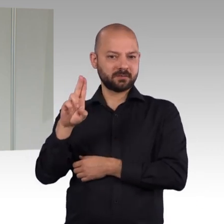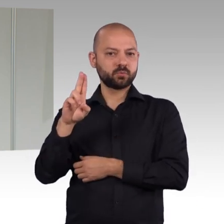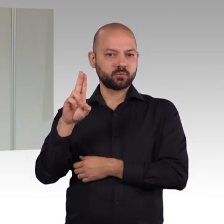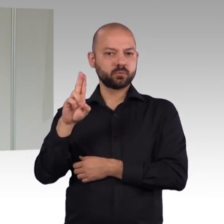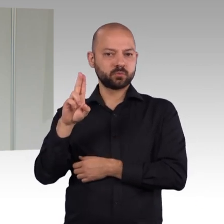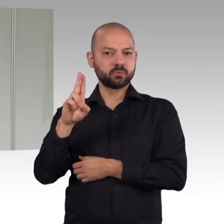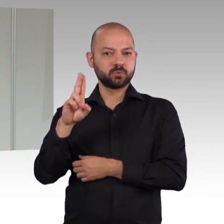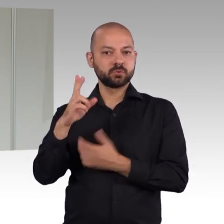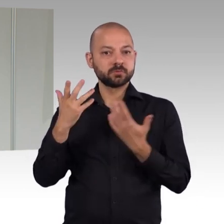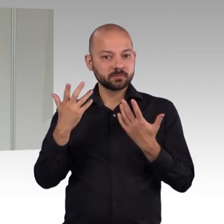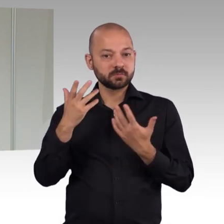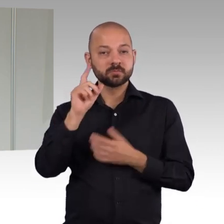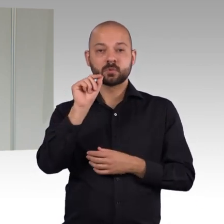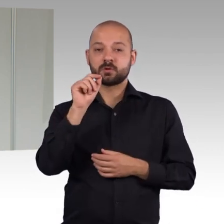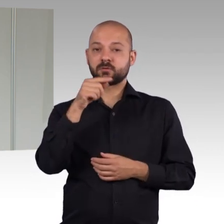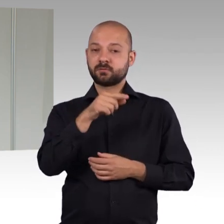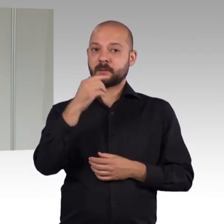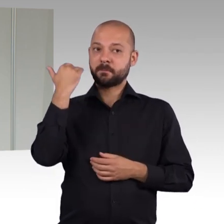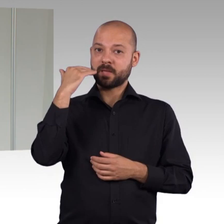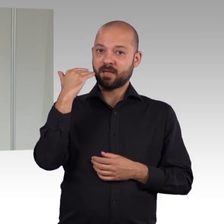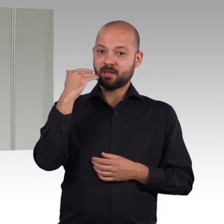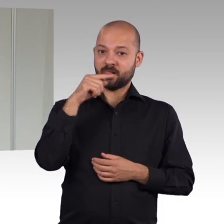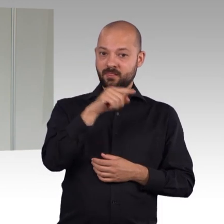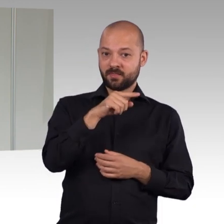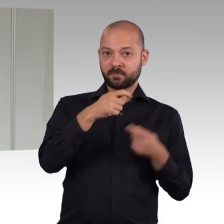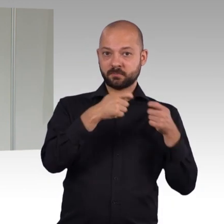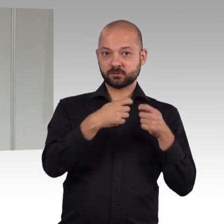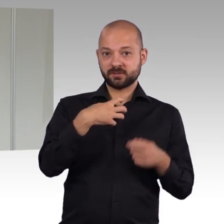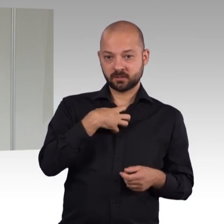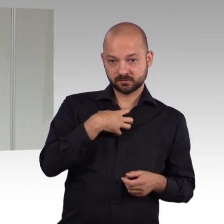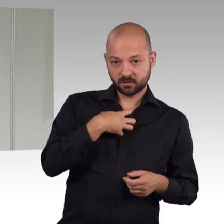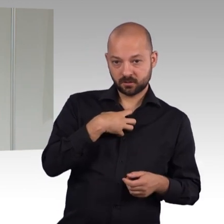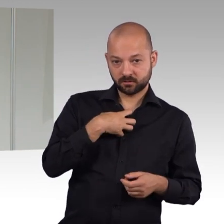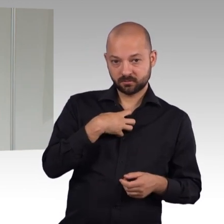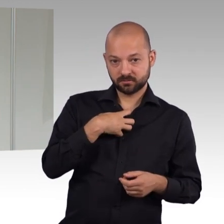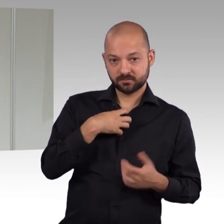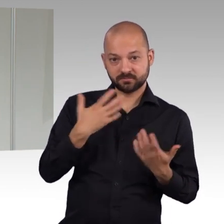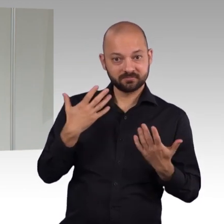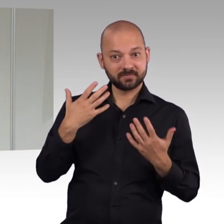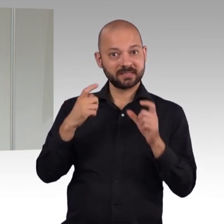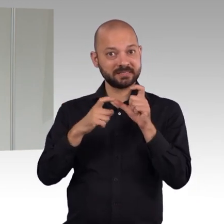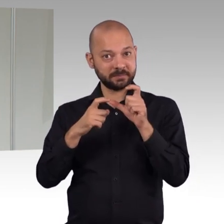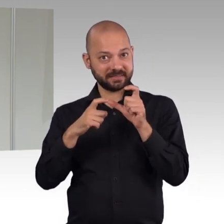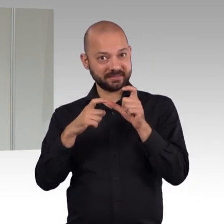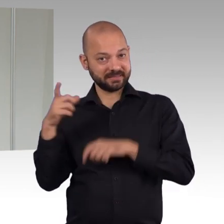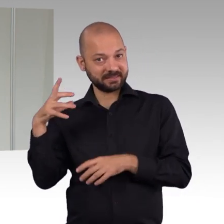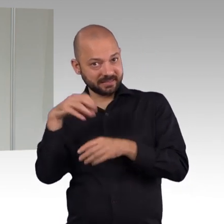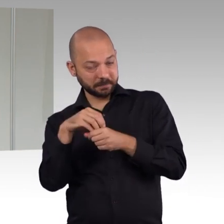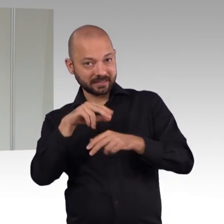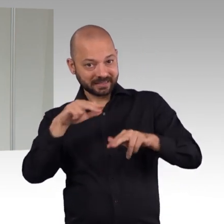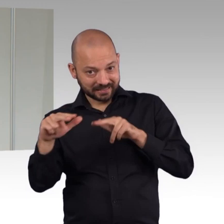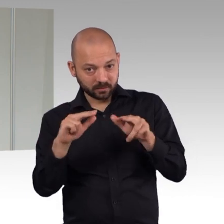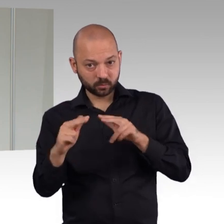dies tatsächlich leicht zu übersehen ist, der könnte jetzt denken, Donnerwetter, ab morgen wird die